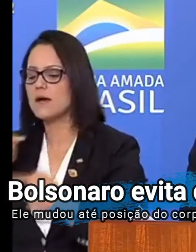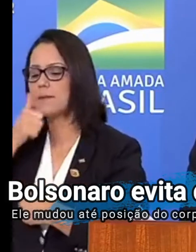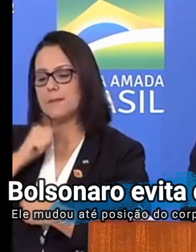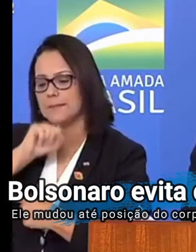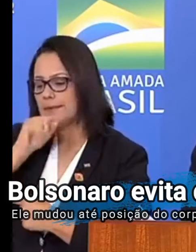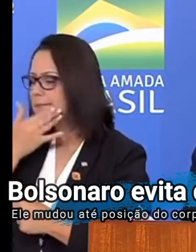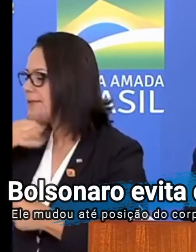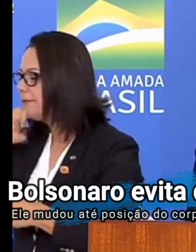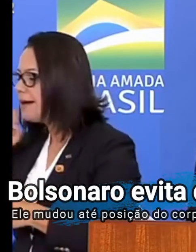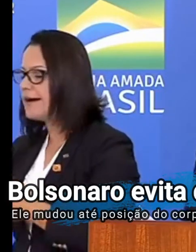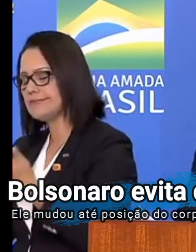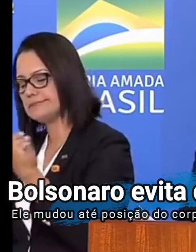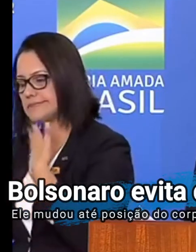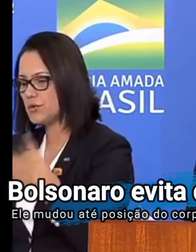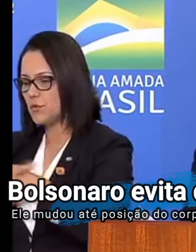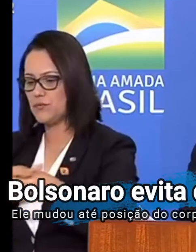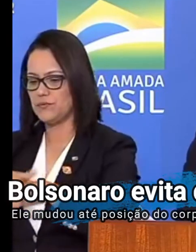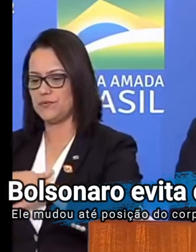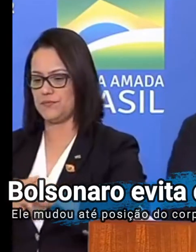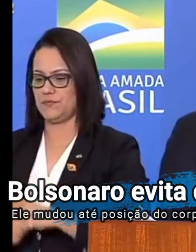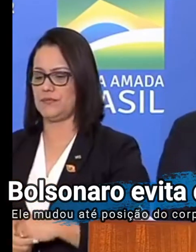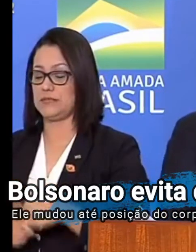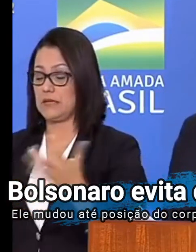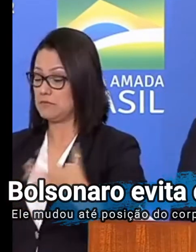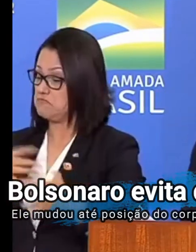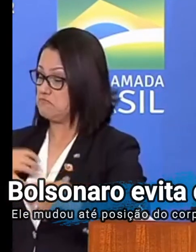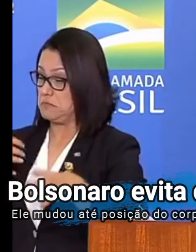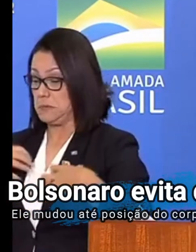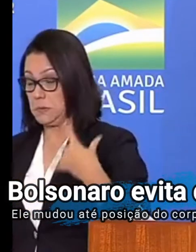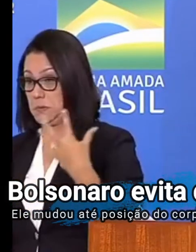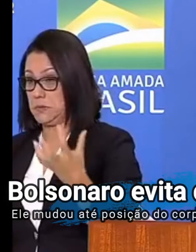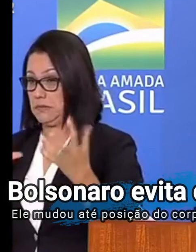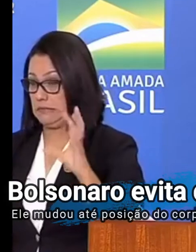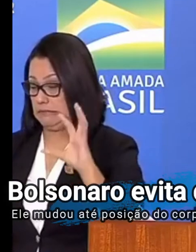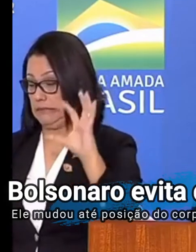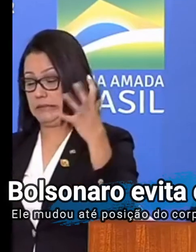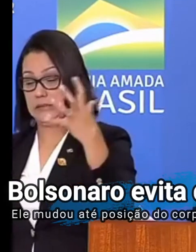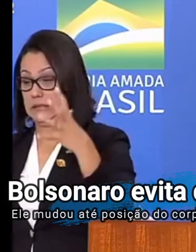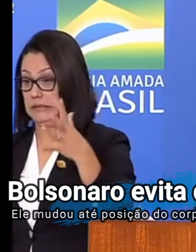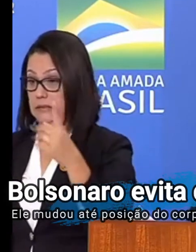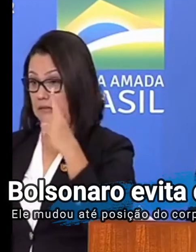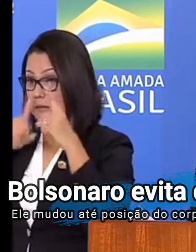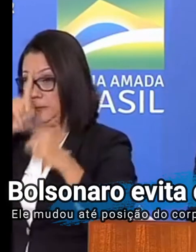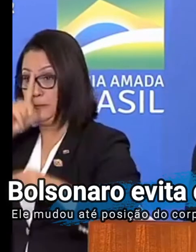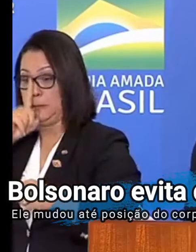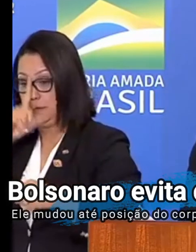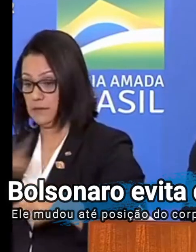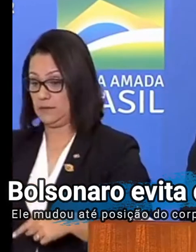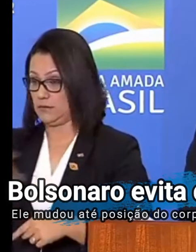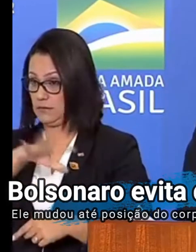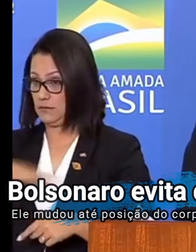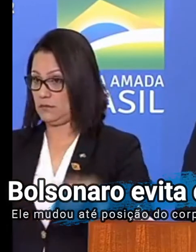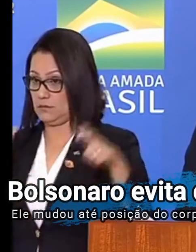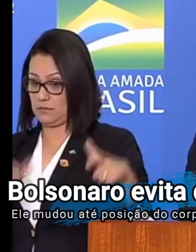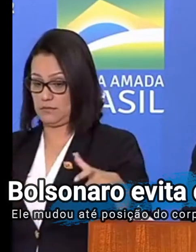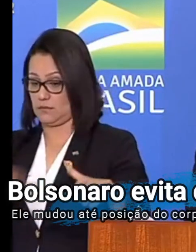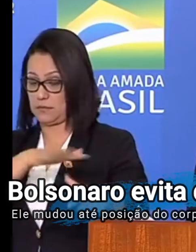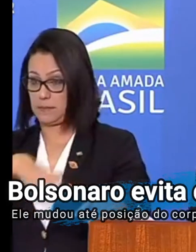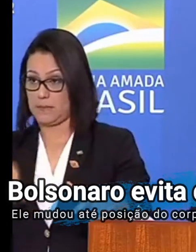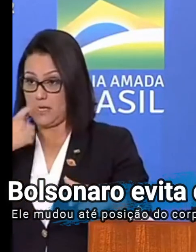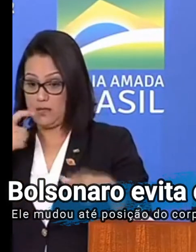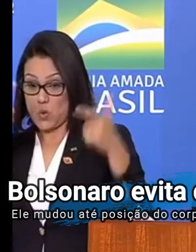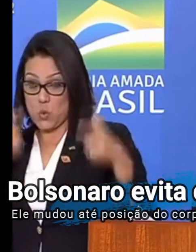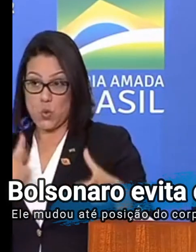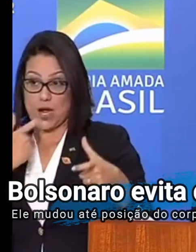apesar do clima de animosidade que estava na